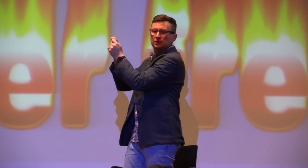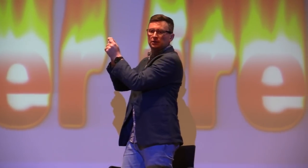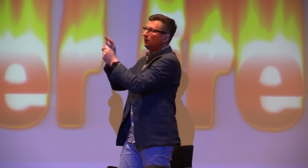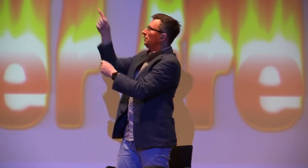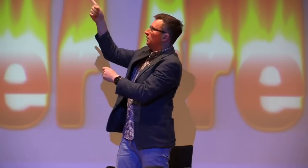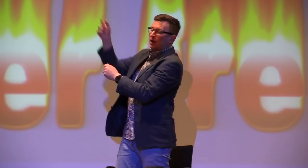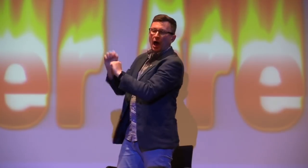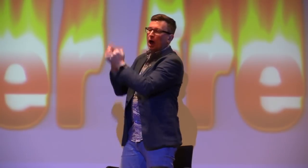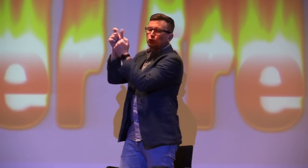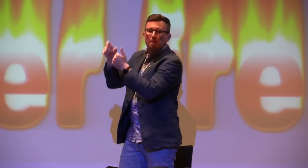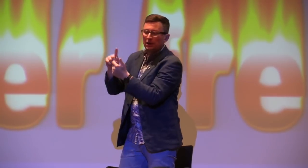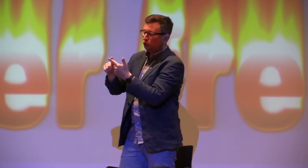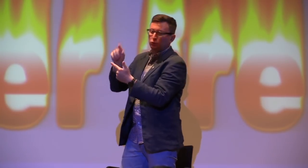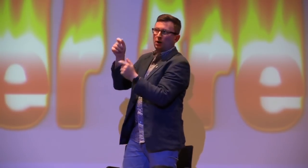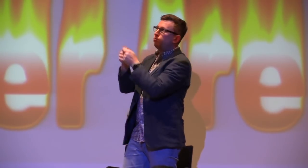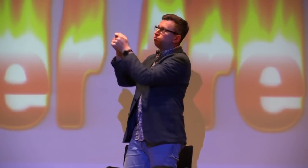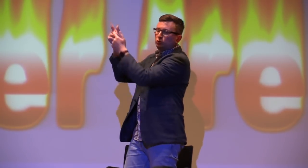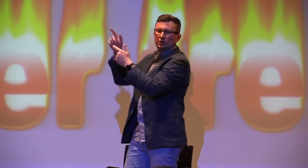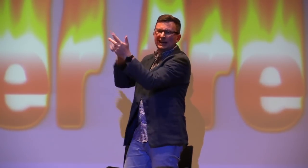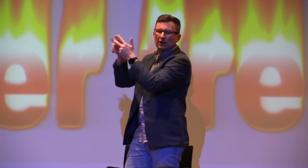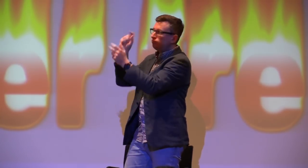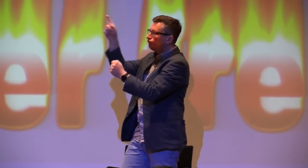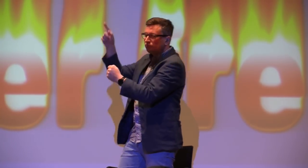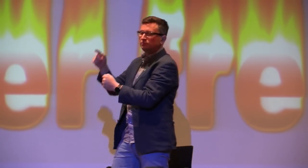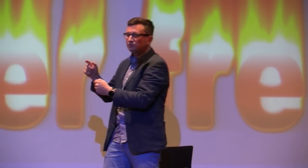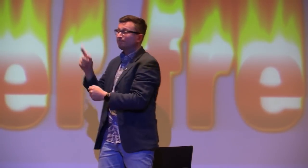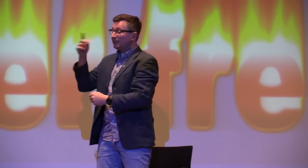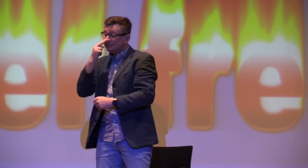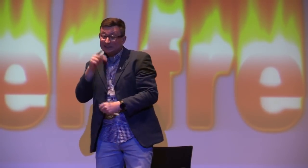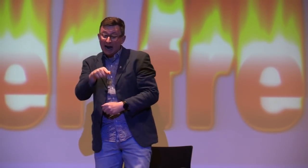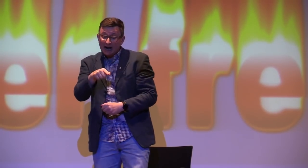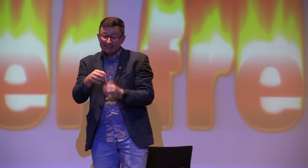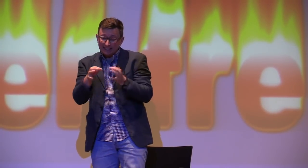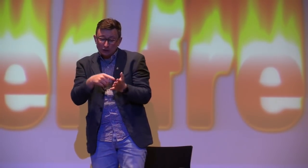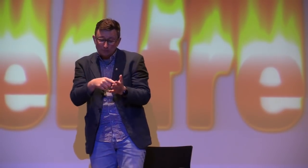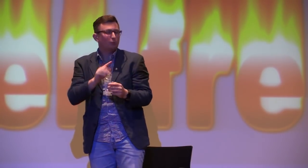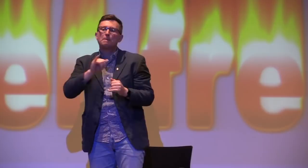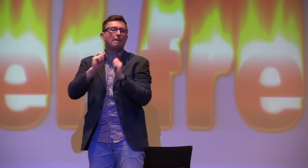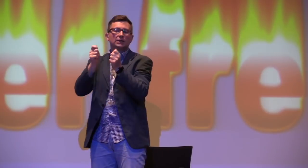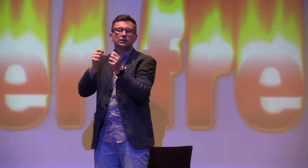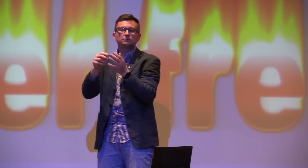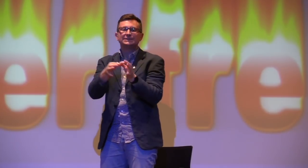Das Problem ist aber, dass die zum Beispiel Aktion Mensch oder die Bundesregierung sich unsere Satzung